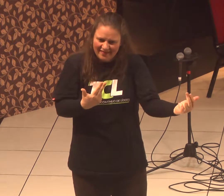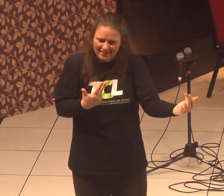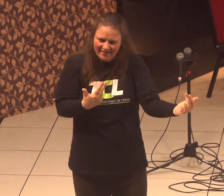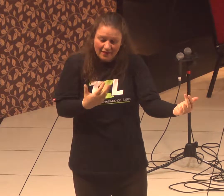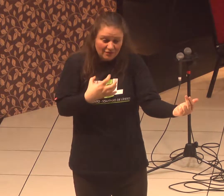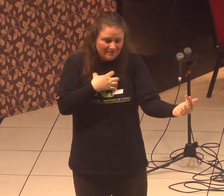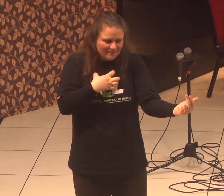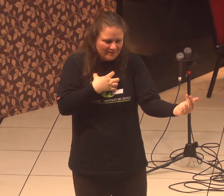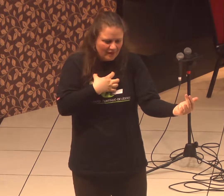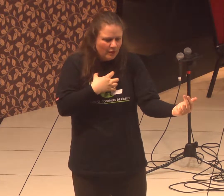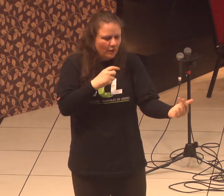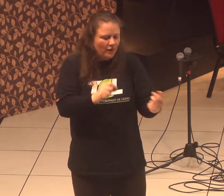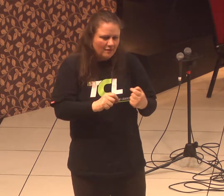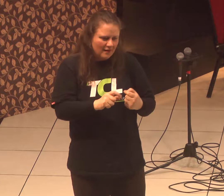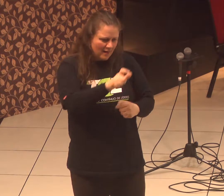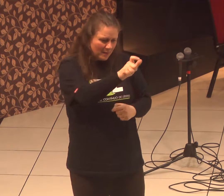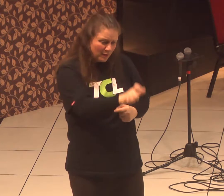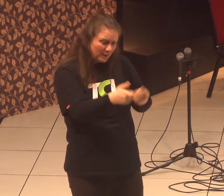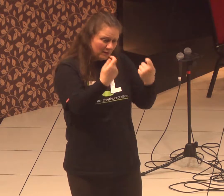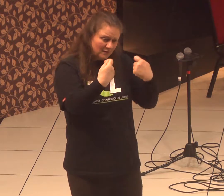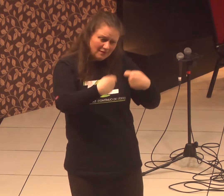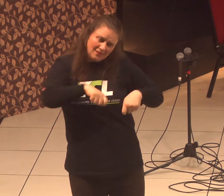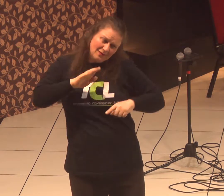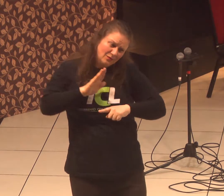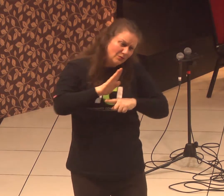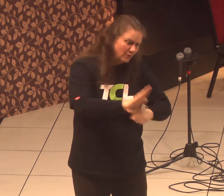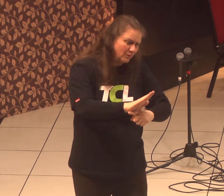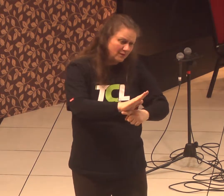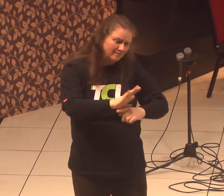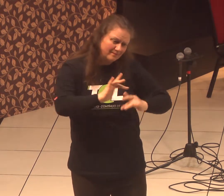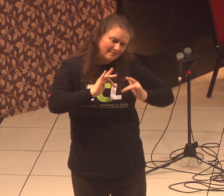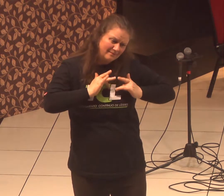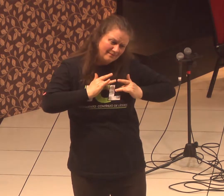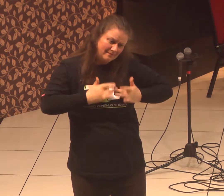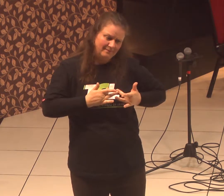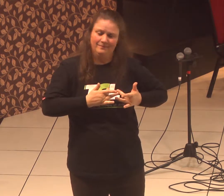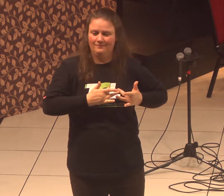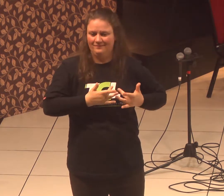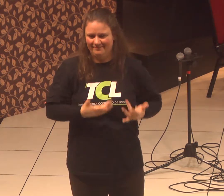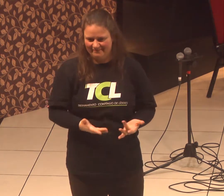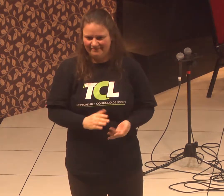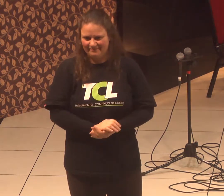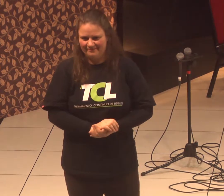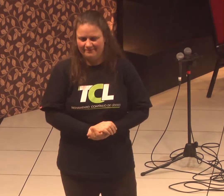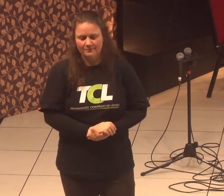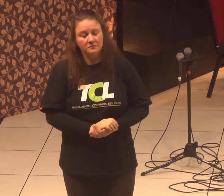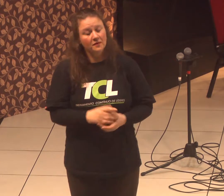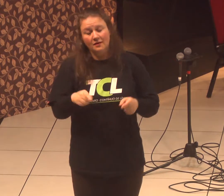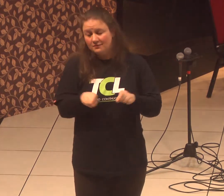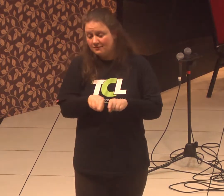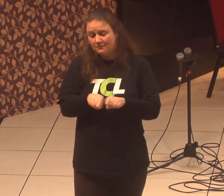ministrar. E como mais que aconteceu a ministração de cura aqui e deve